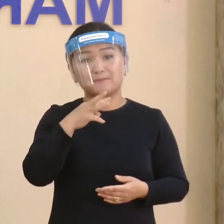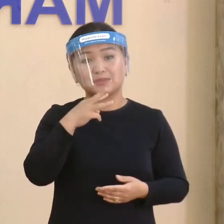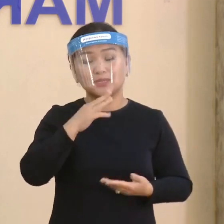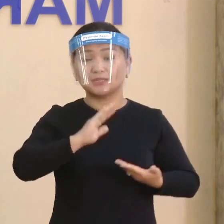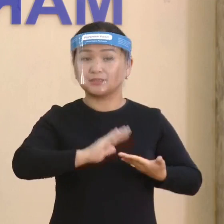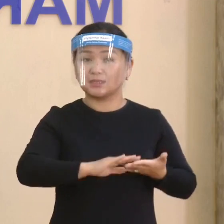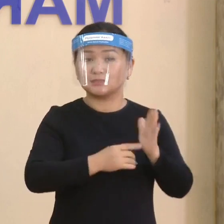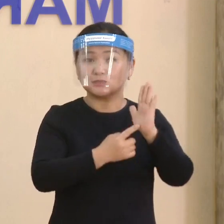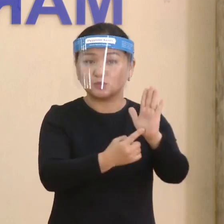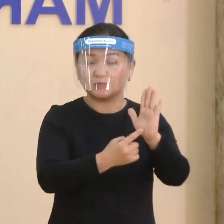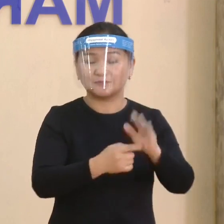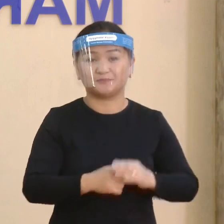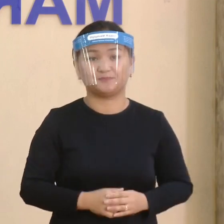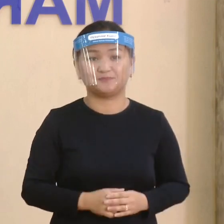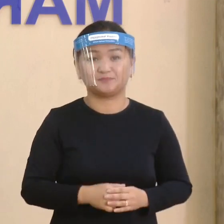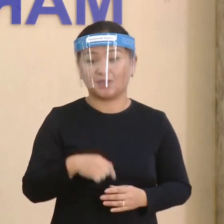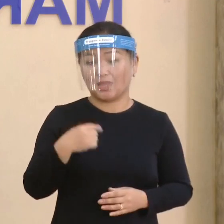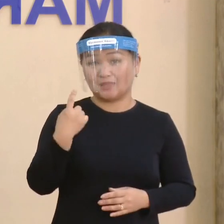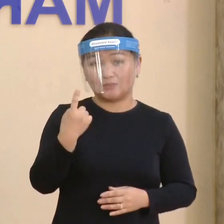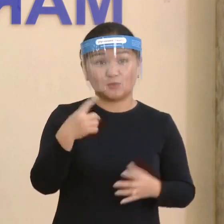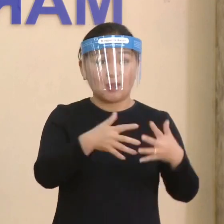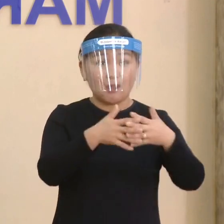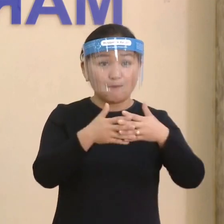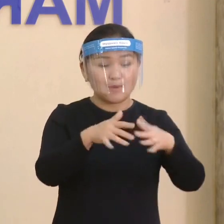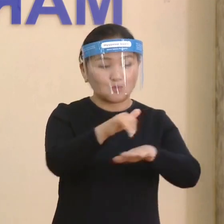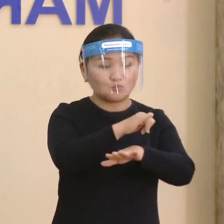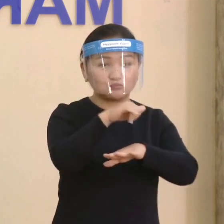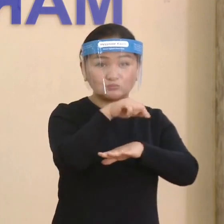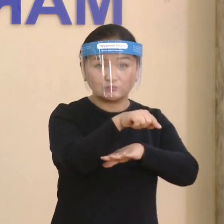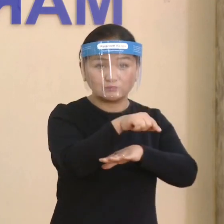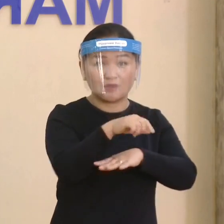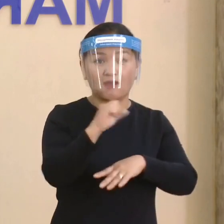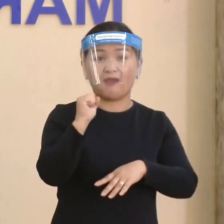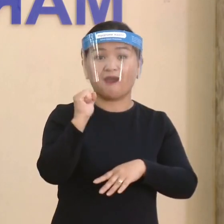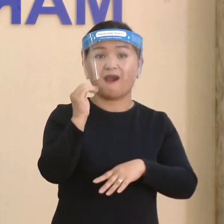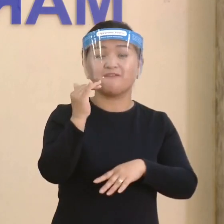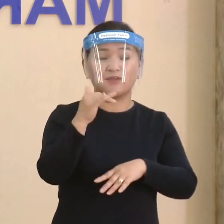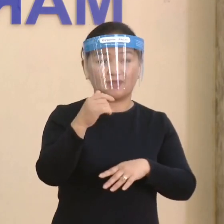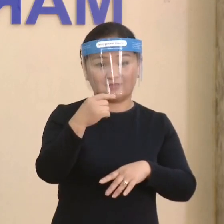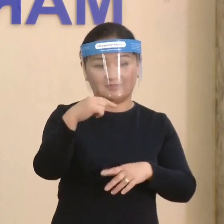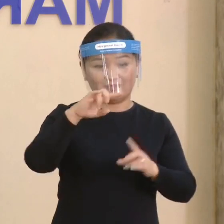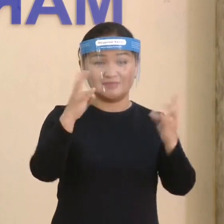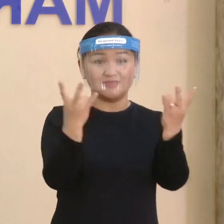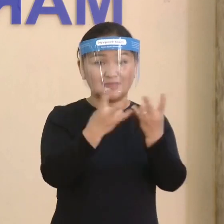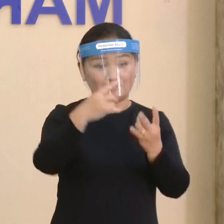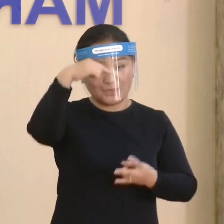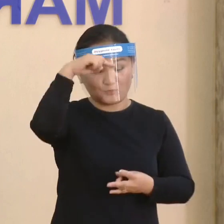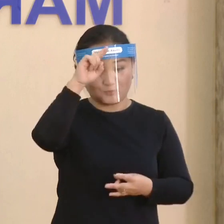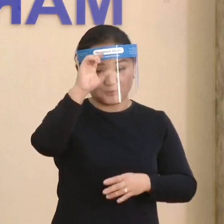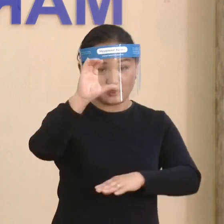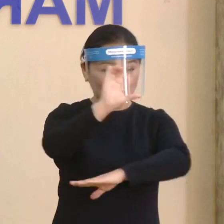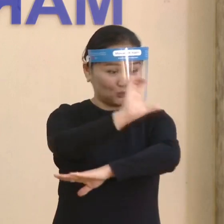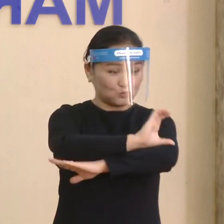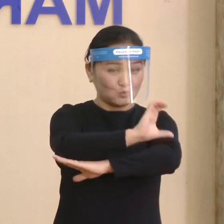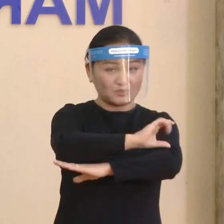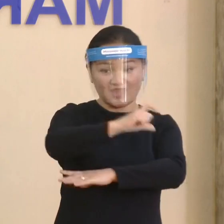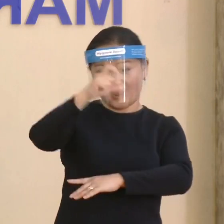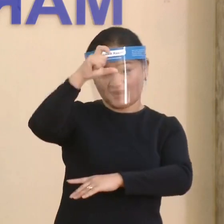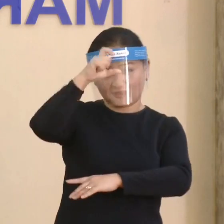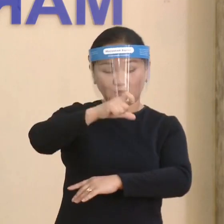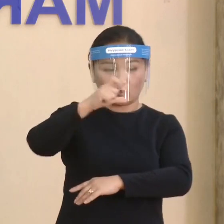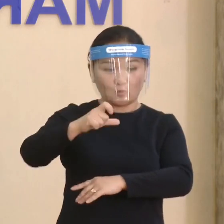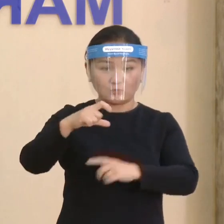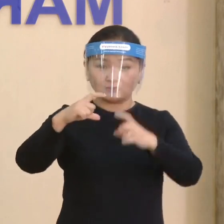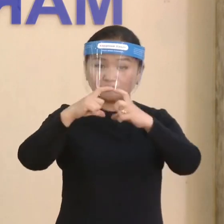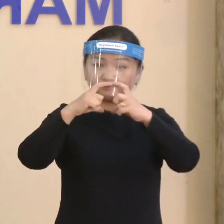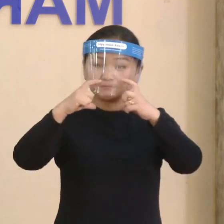мэдээллийг танилцуулъя. За нэгдүгээрт нь Америк нэгдсэн улсын Айовагийн нийгмийн эрүүл мэндийн сургуулийн эрдэмтэд амны хаалтыг бүх нийтээр